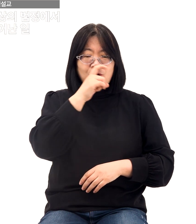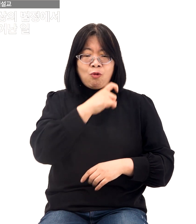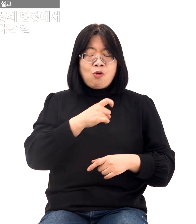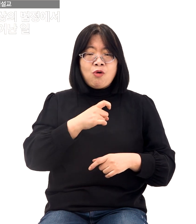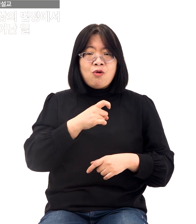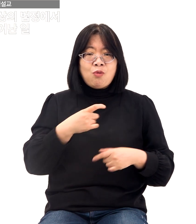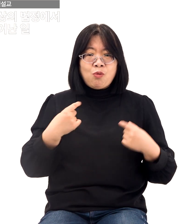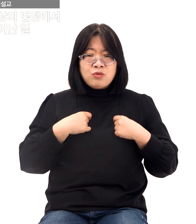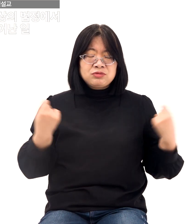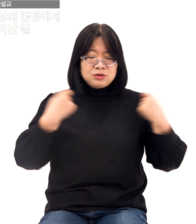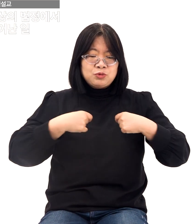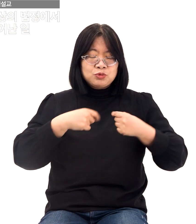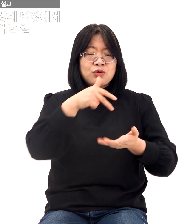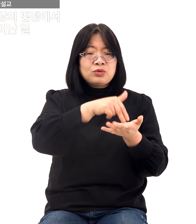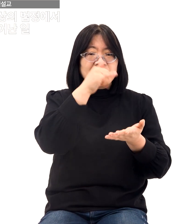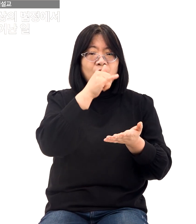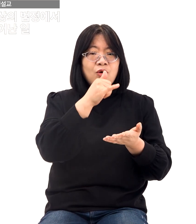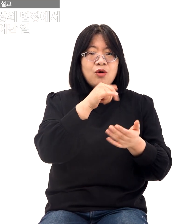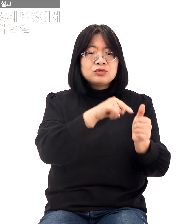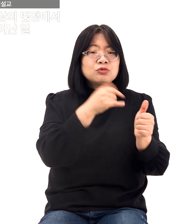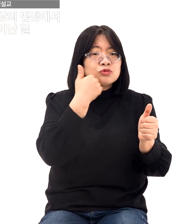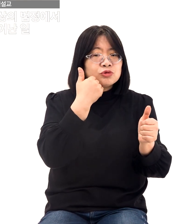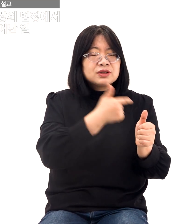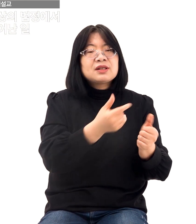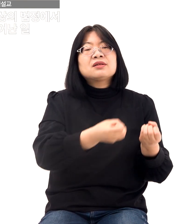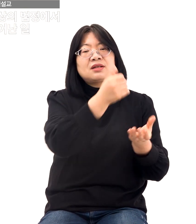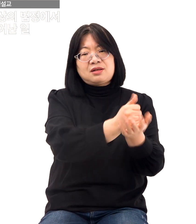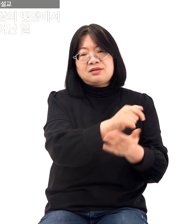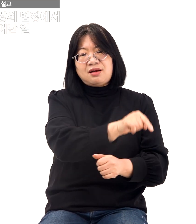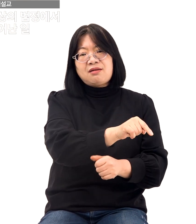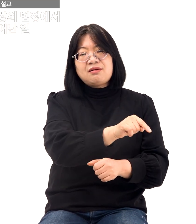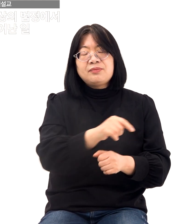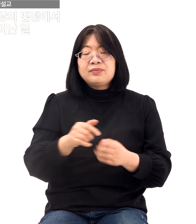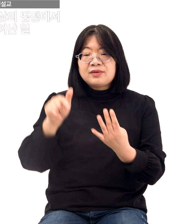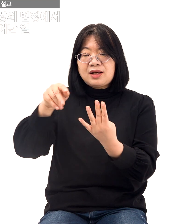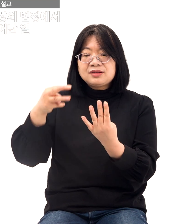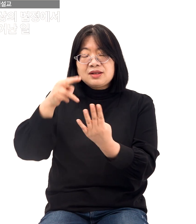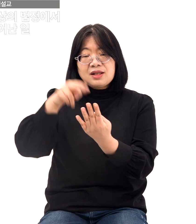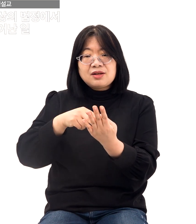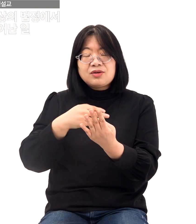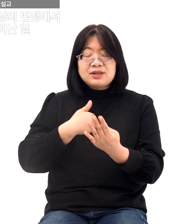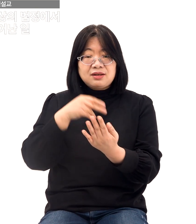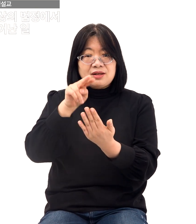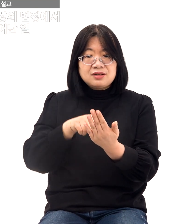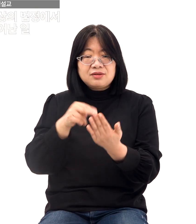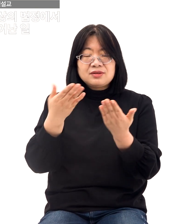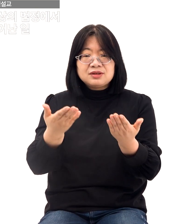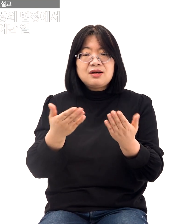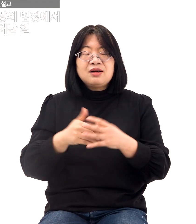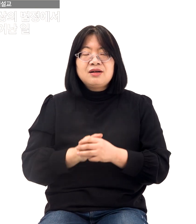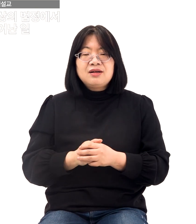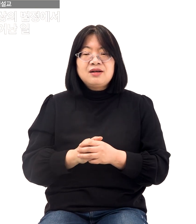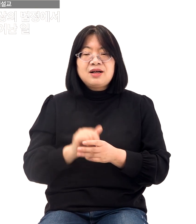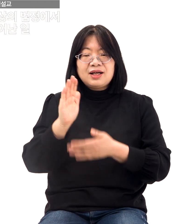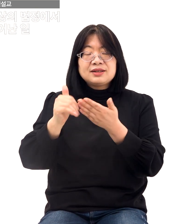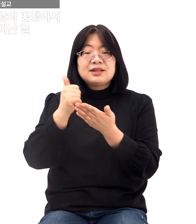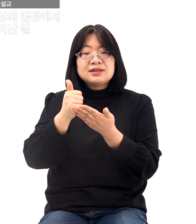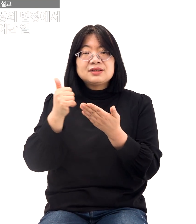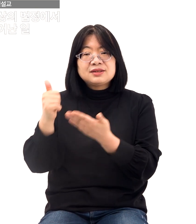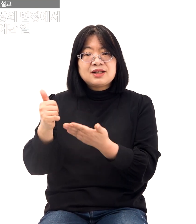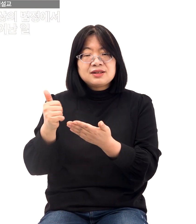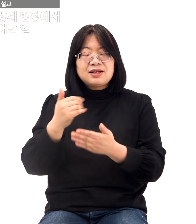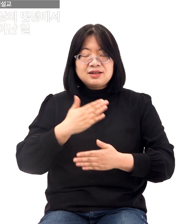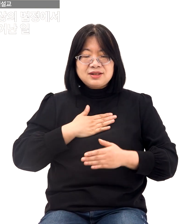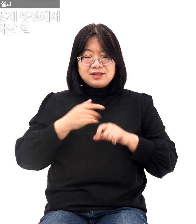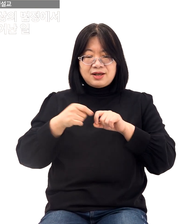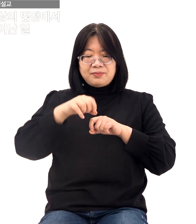있어요. 대제사장이. 4절을 읽어보십시다. 제가 읽겠습니다. 여호와께서